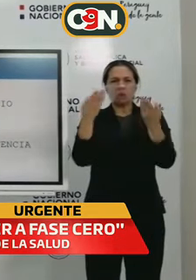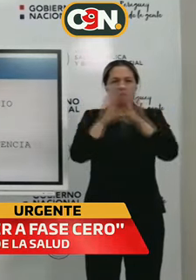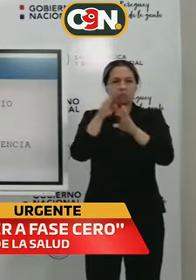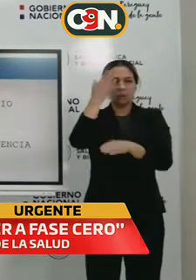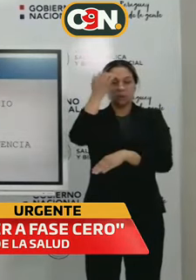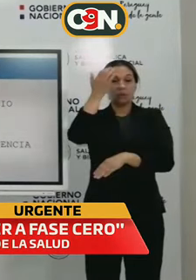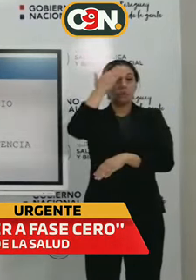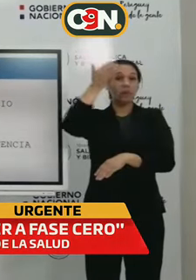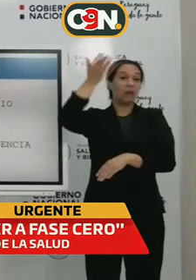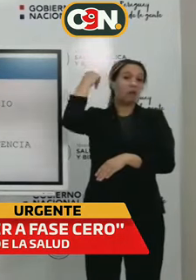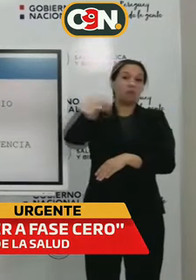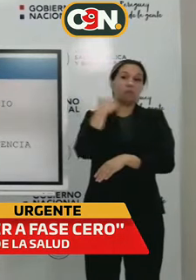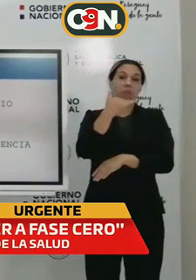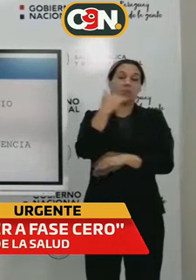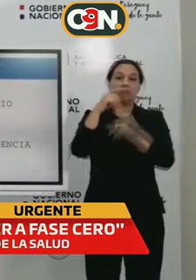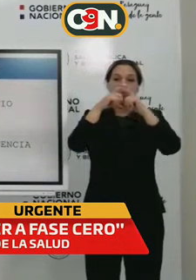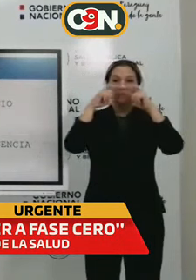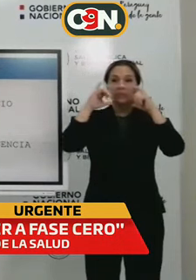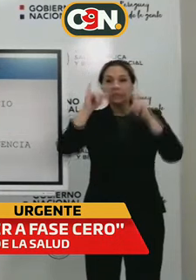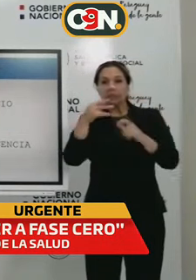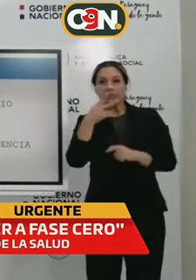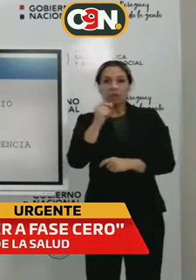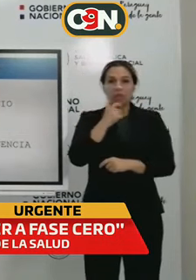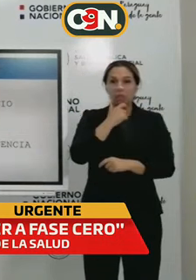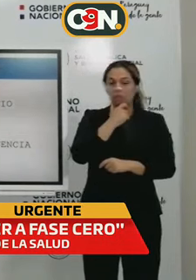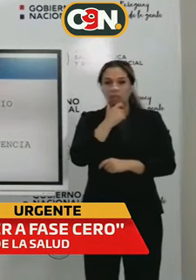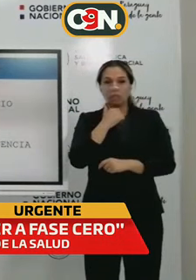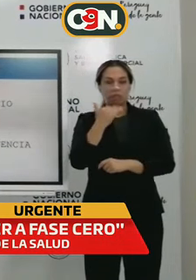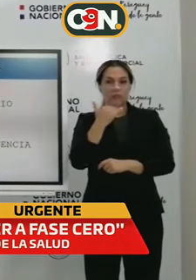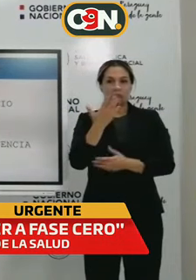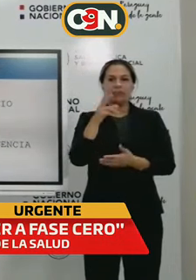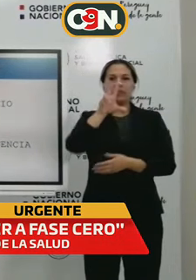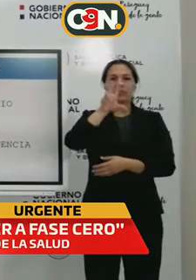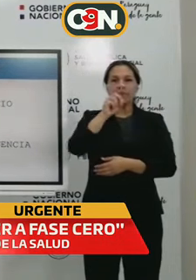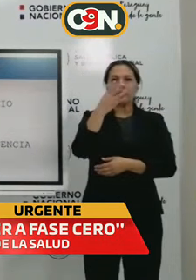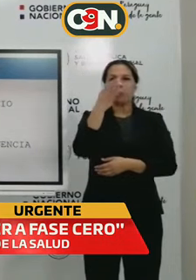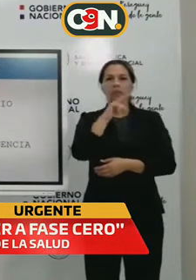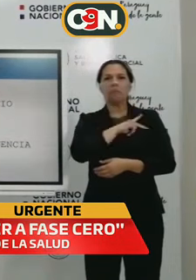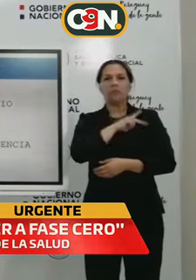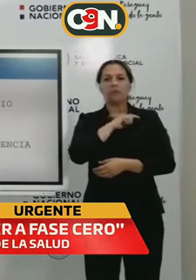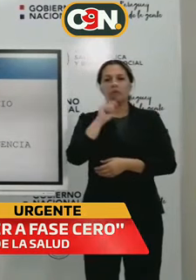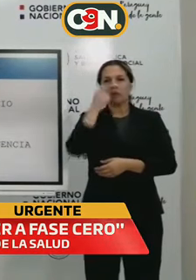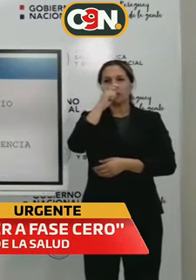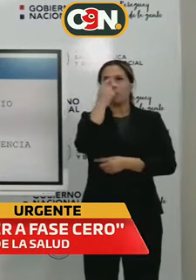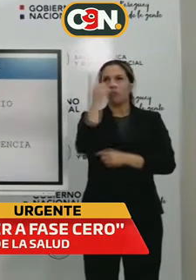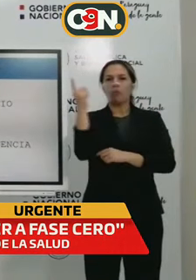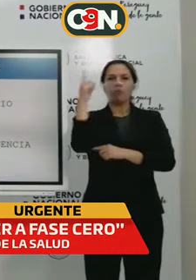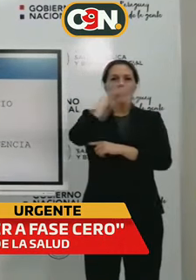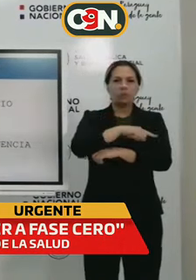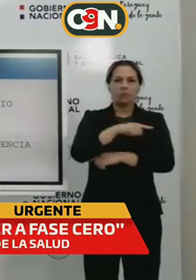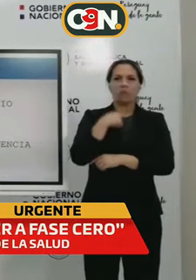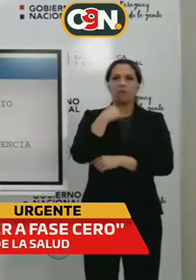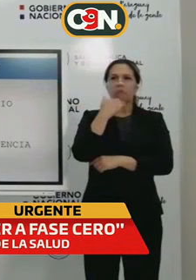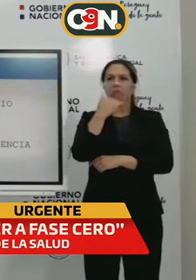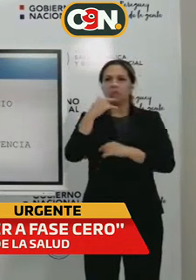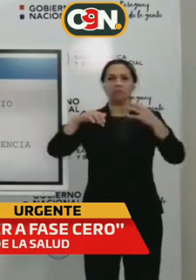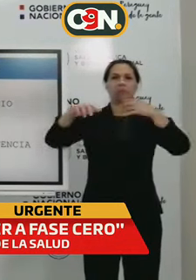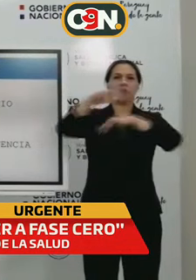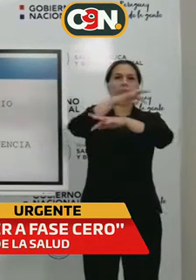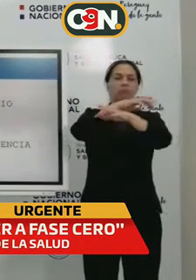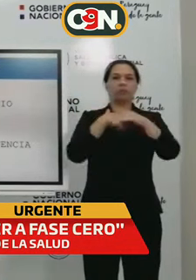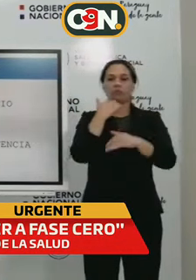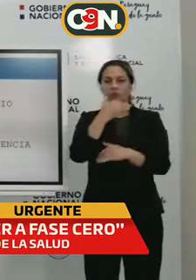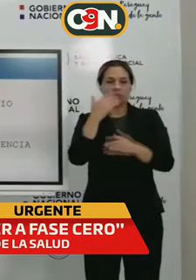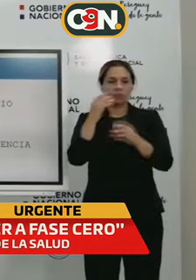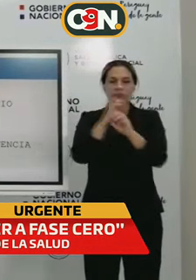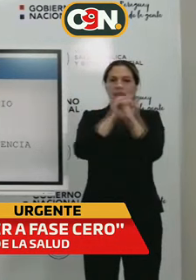usar tapabocas todo o no. No teníamos, hacíamos 30, 40 test por día nomás, no sabíamos si ya había circulación viral, que es muy probable